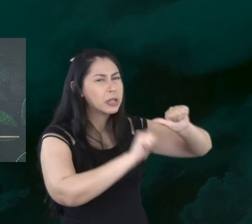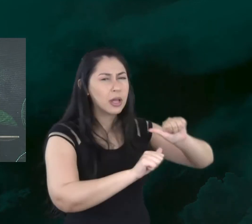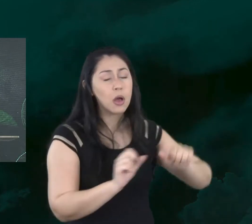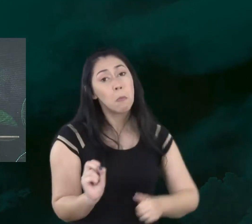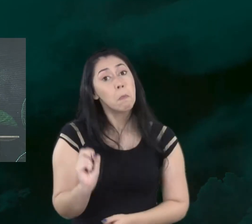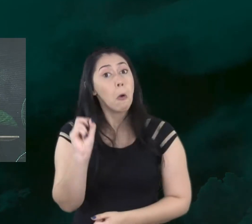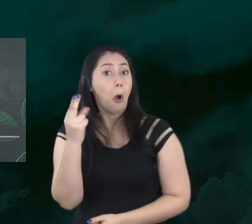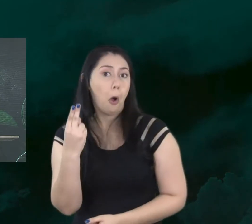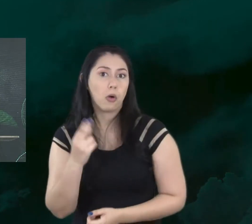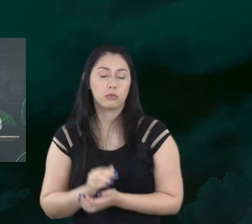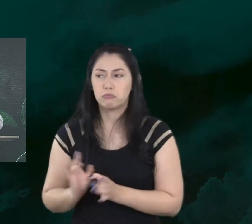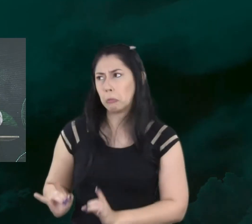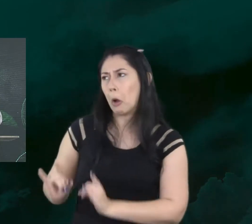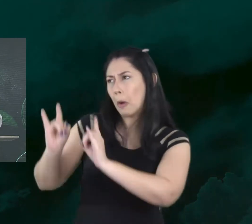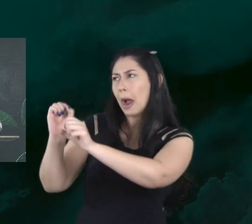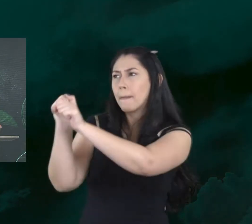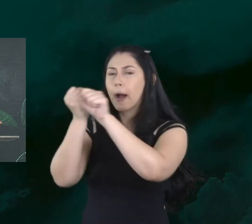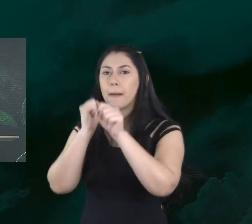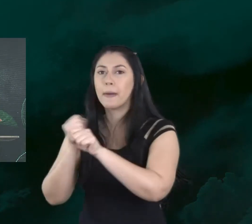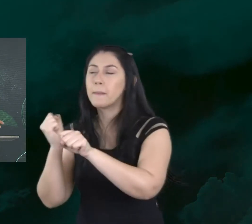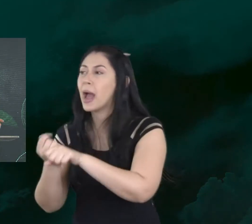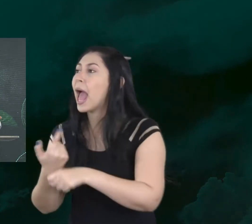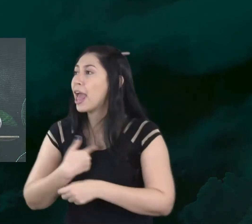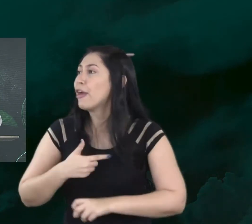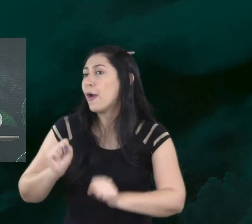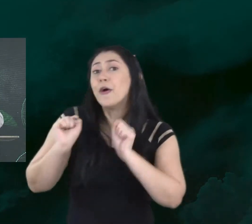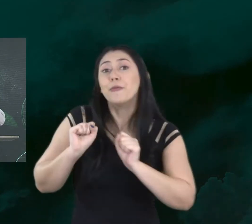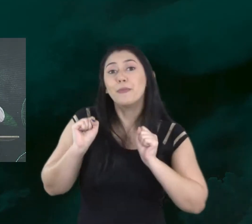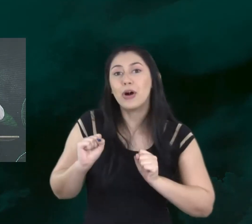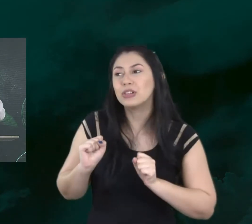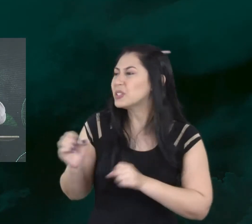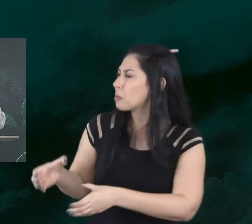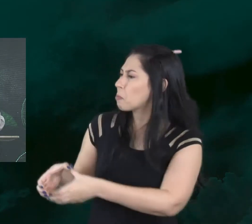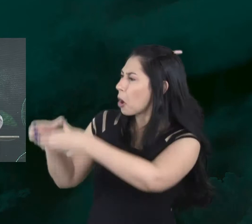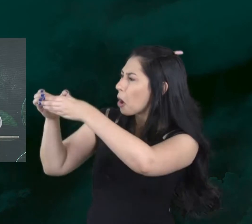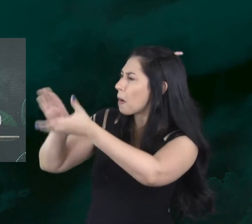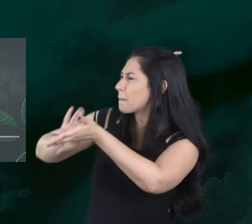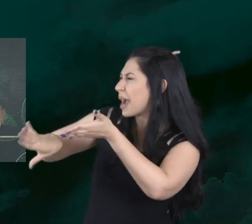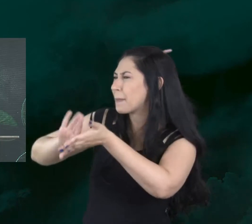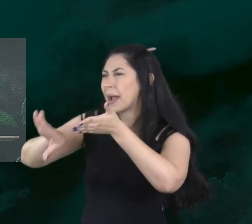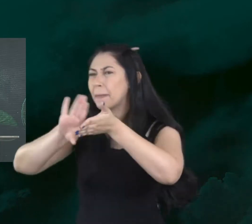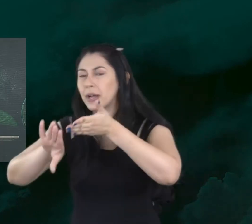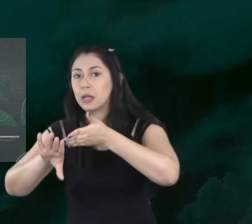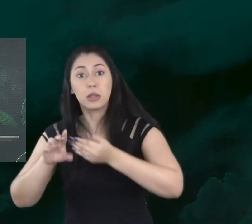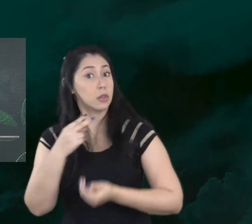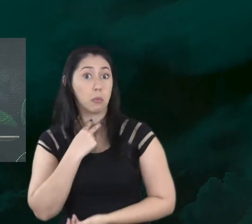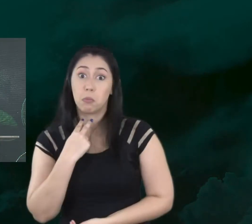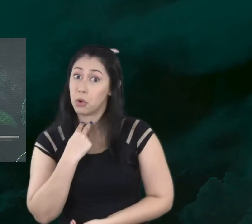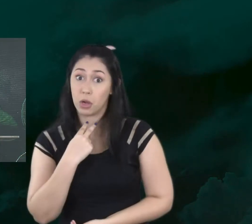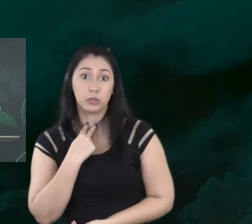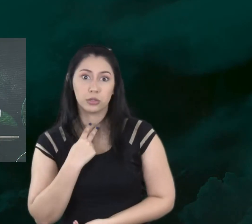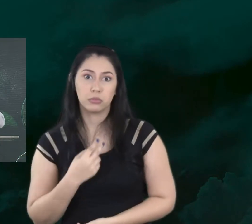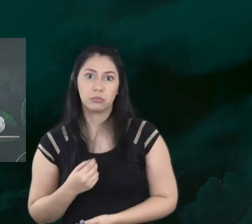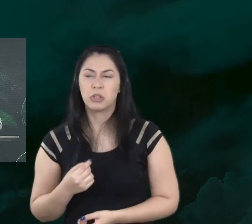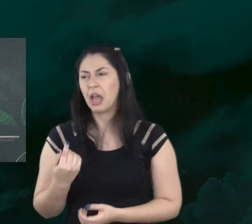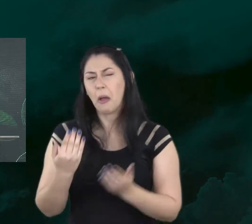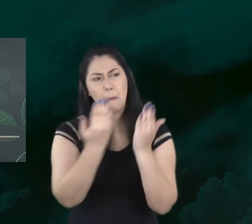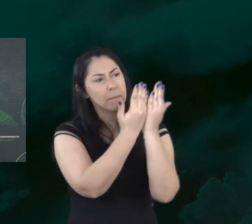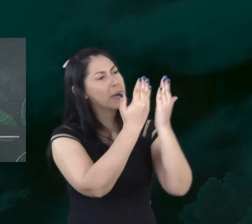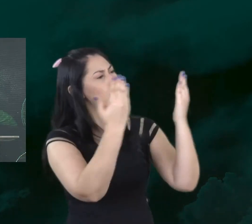apartamento, né, você não tem liberdade você pode tirar elementos não estruturais. Você pode tirar uma parede de